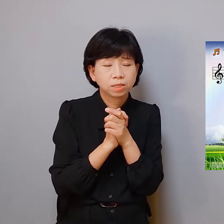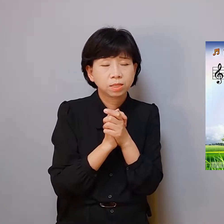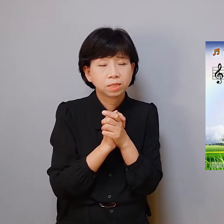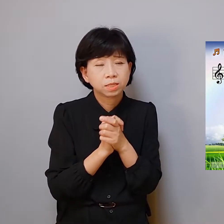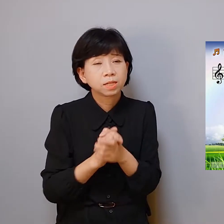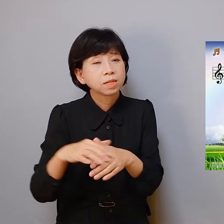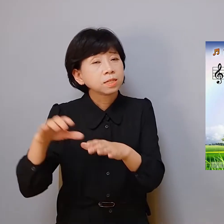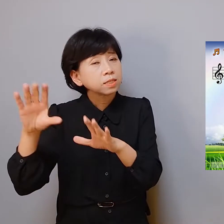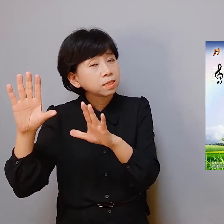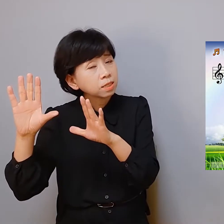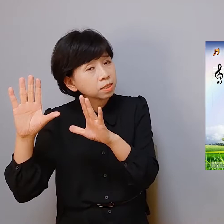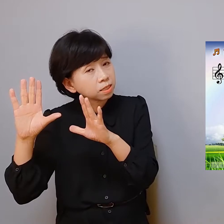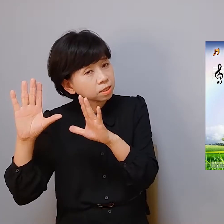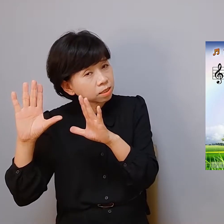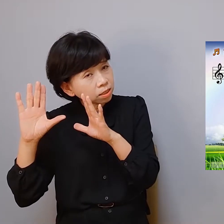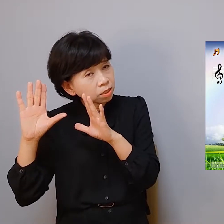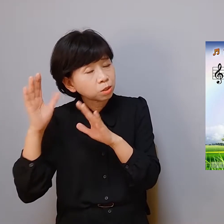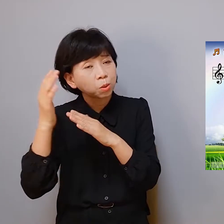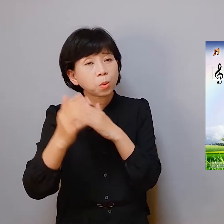기도를